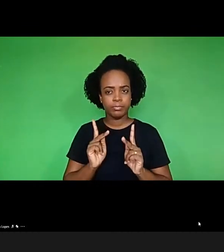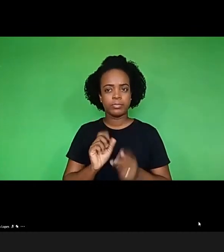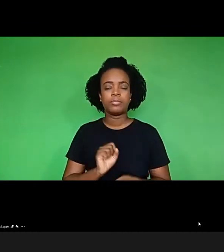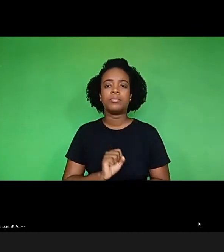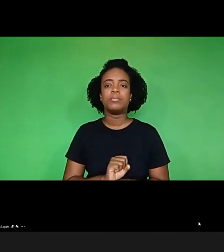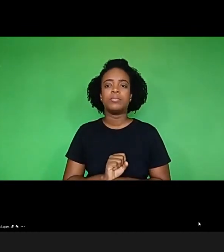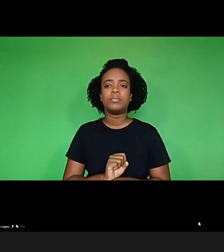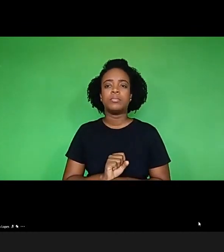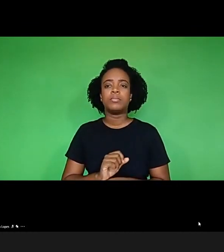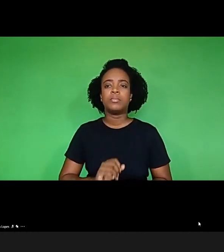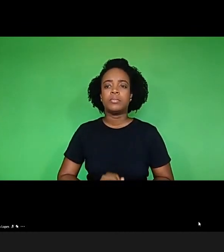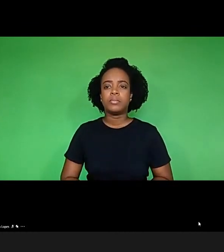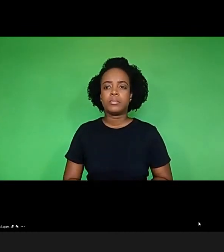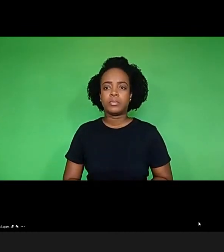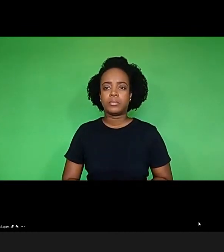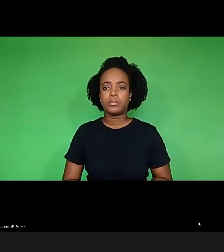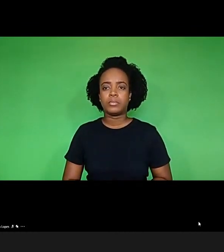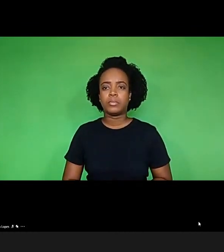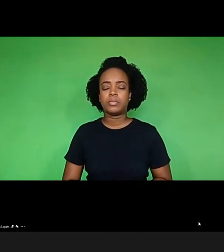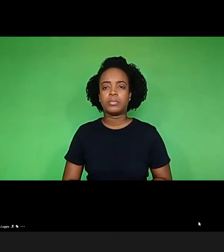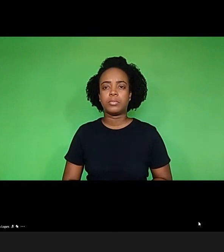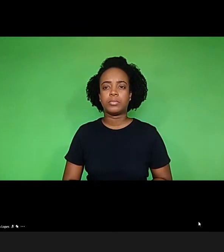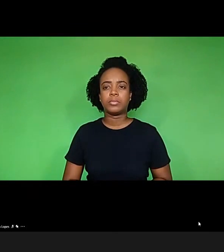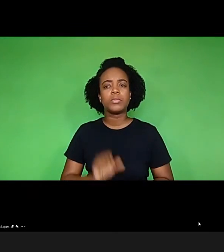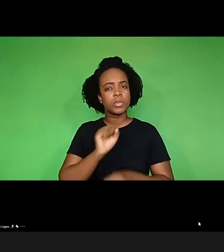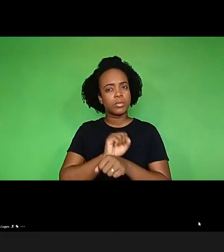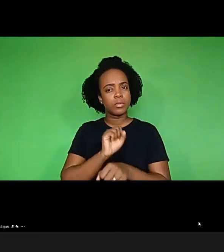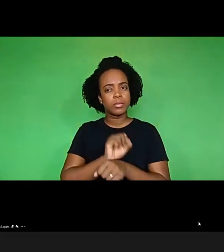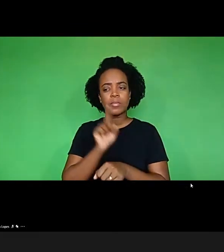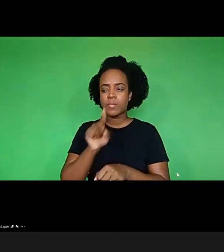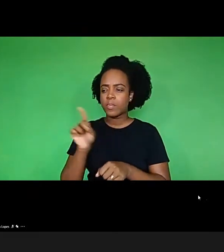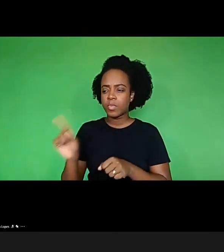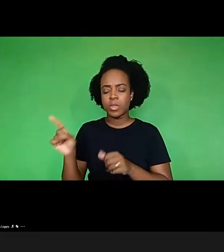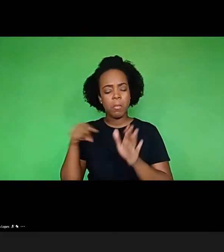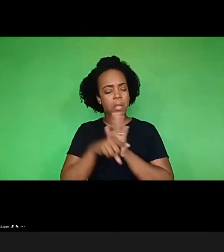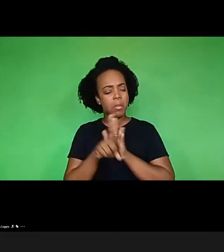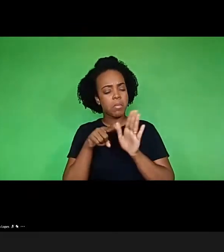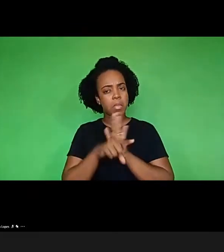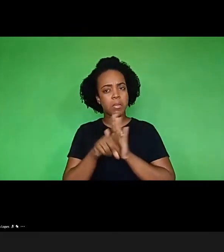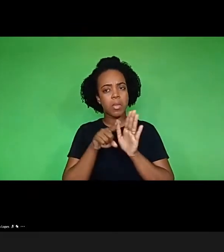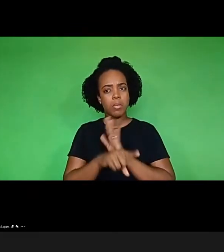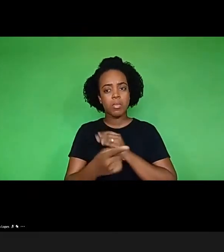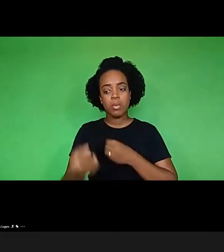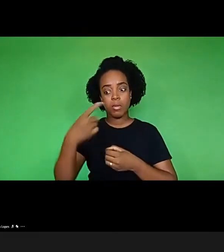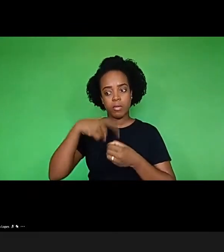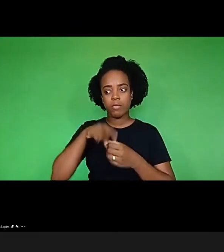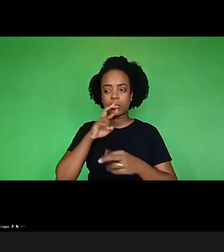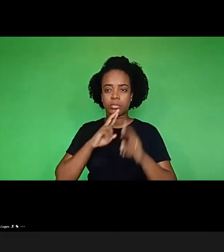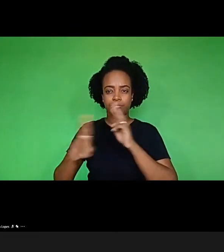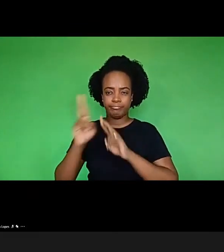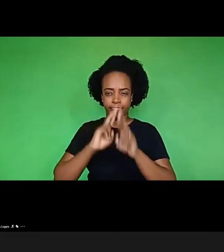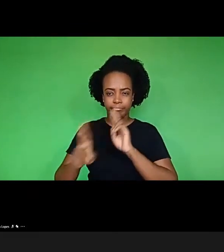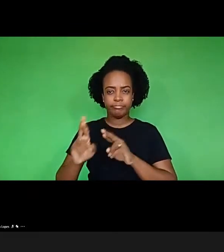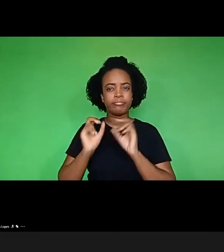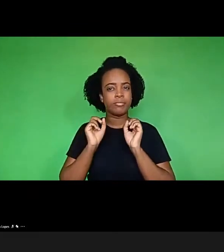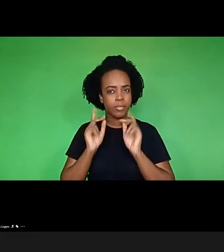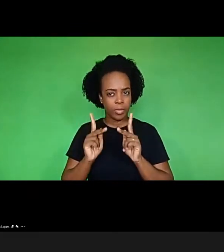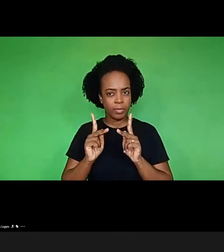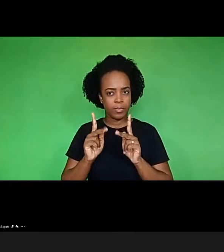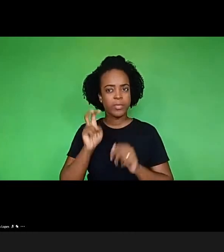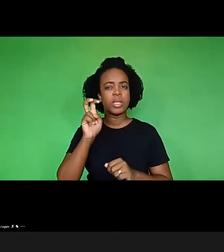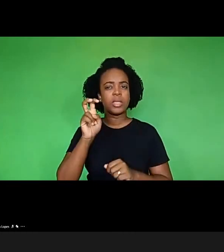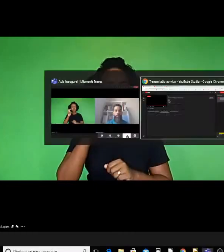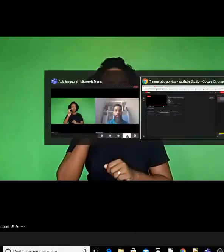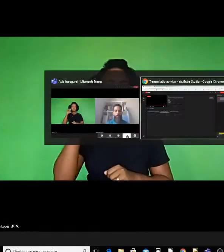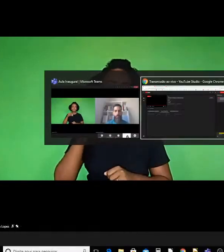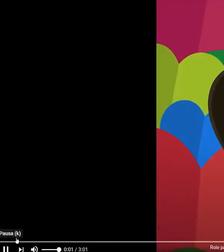as perguntas e, na volta, a gente responde, tá certo? Uma pausazinha, gente, de 5 minutinhos, por